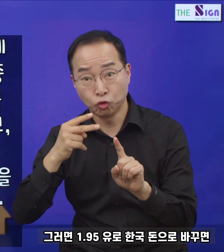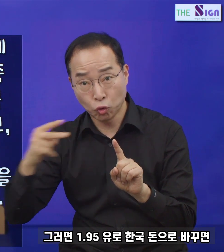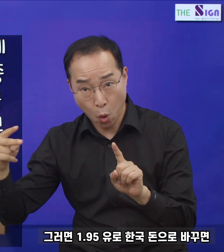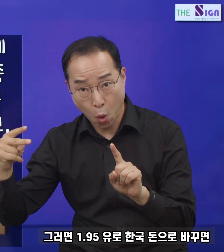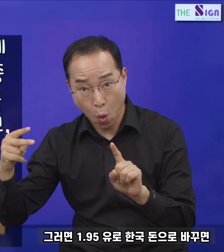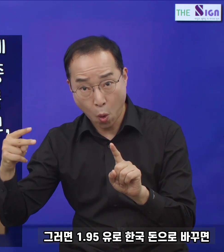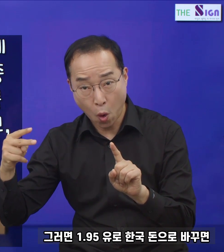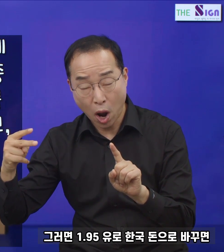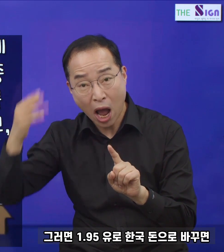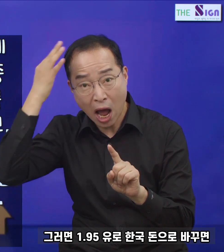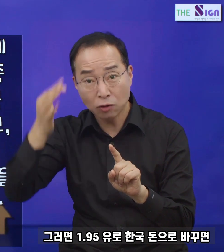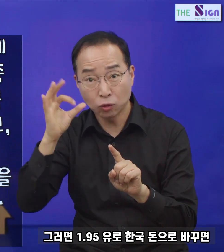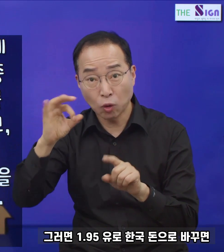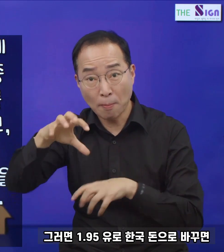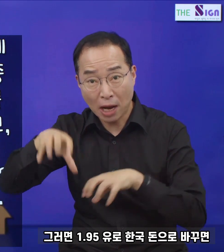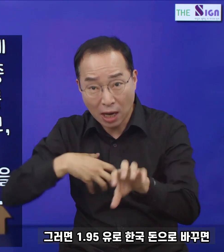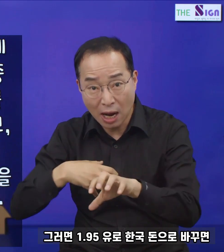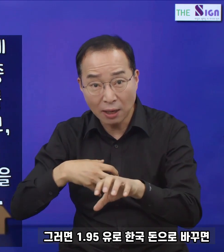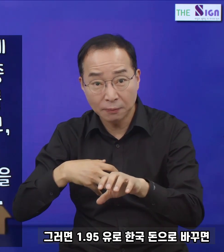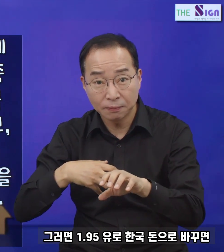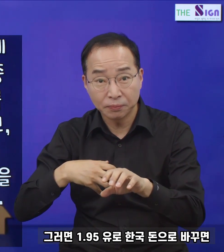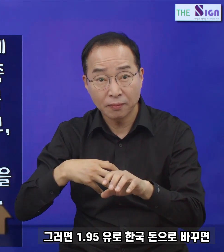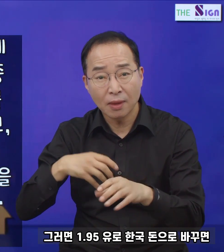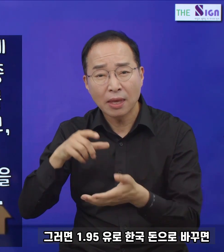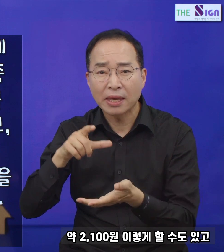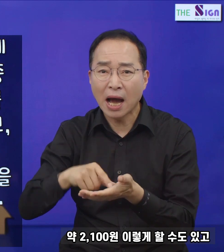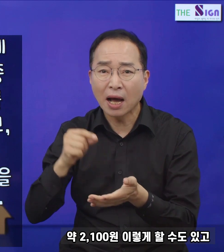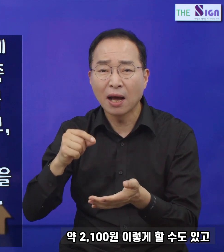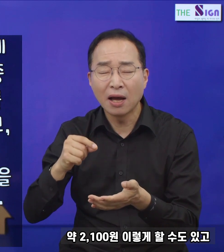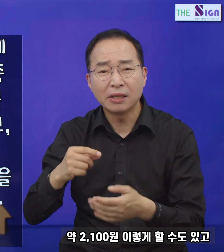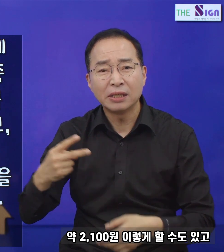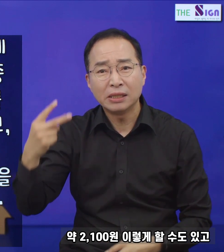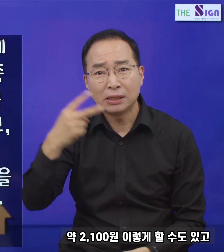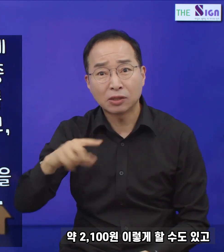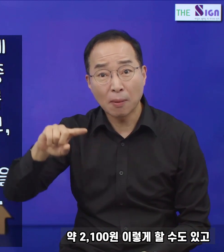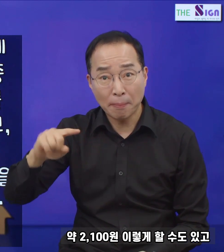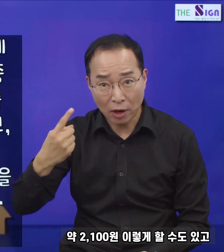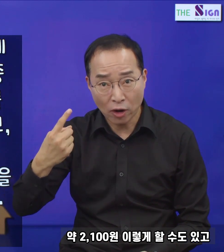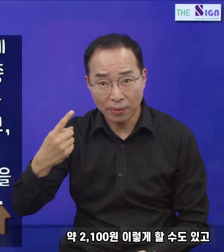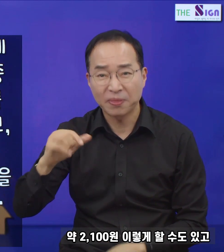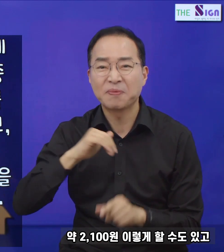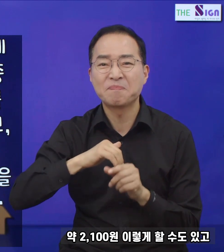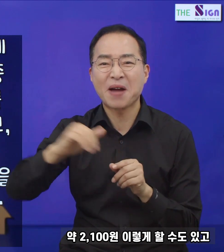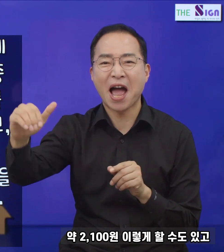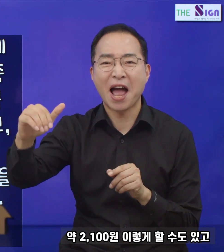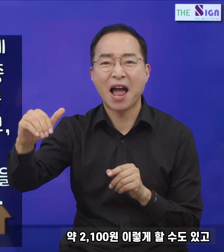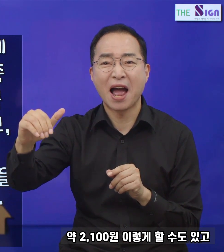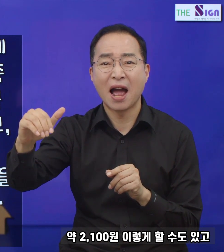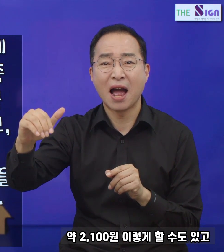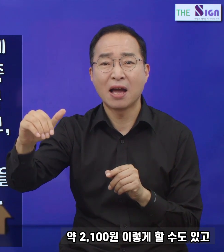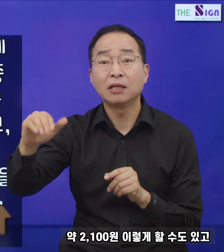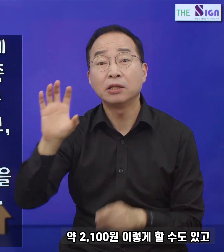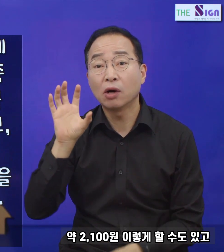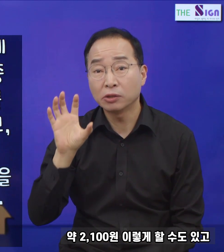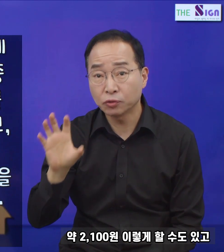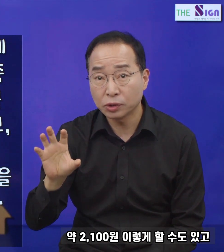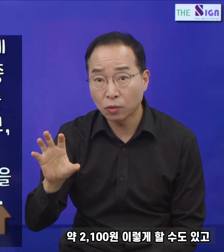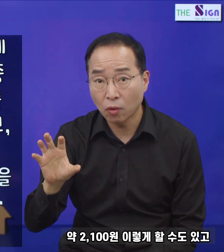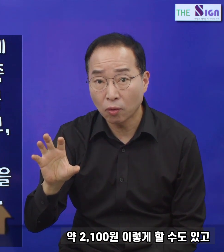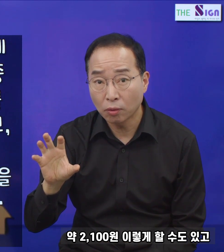1.95유로, 한국 돈 바꿔 약 2,100원. 이거 할 수도 있고,